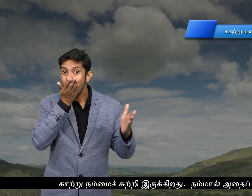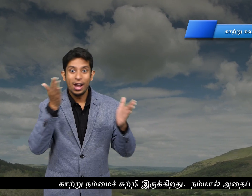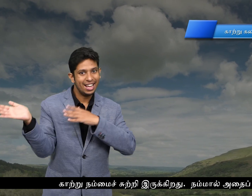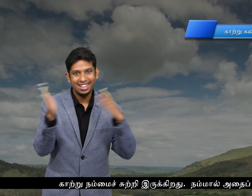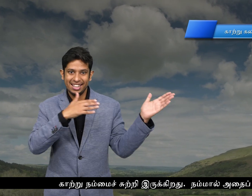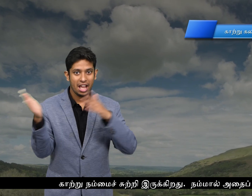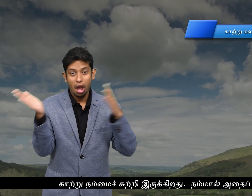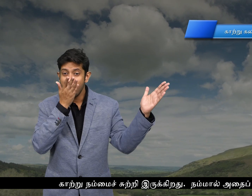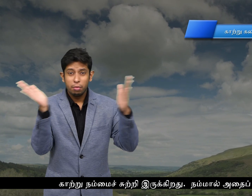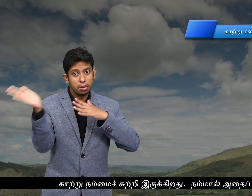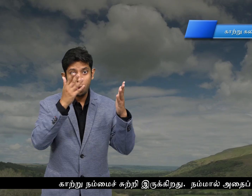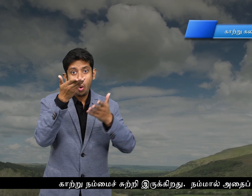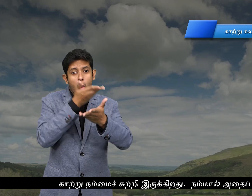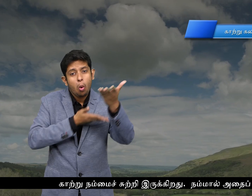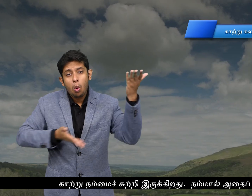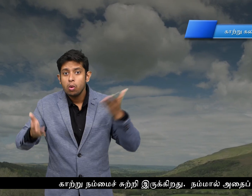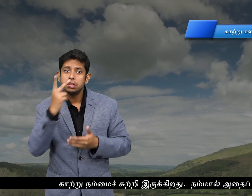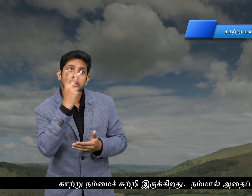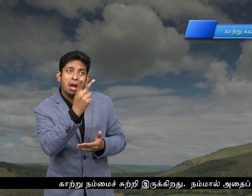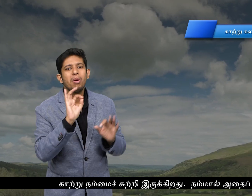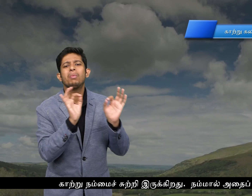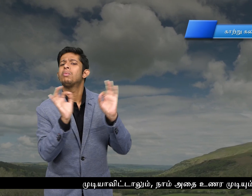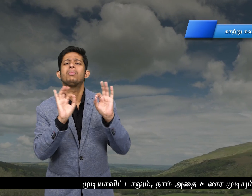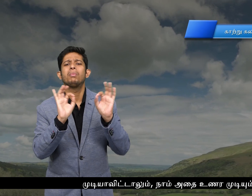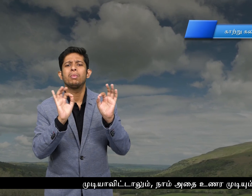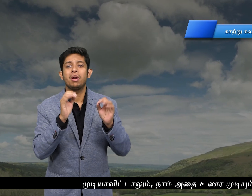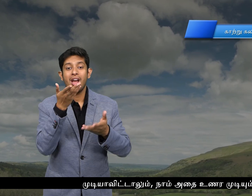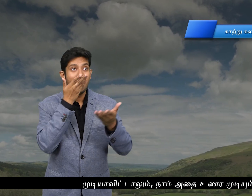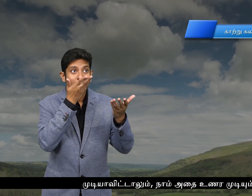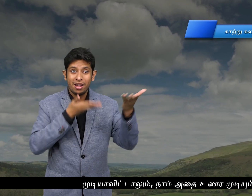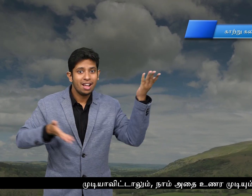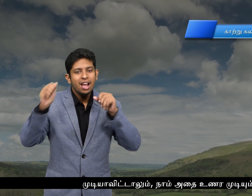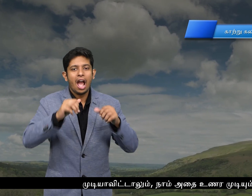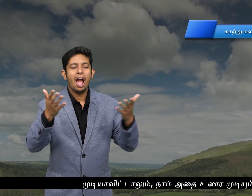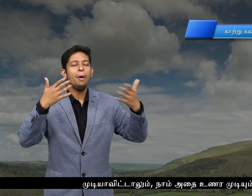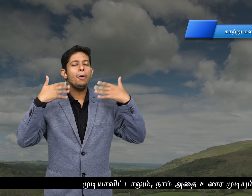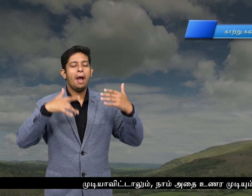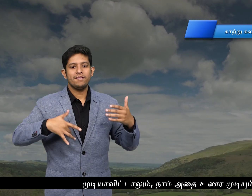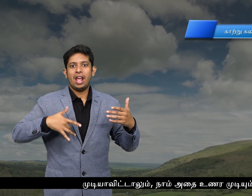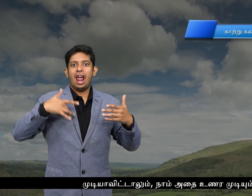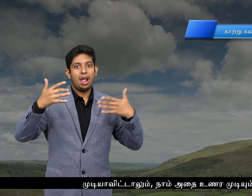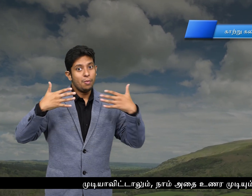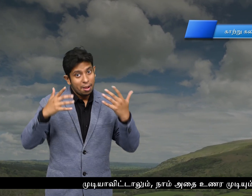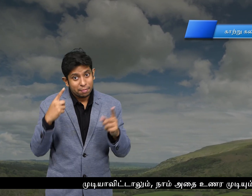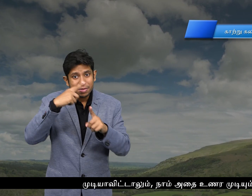காற்று நம்மை சுற்றி இருக்கிறது. நம்மால் அதை பார்க்க முடியாவிட்டாலும் நாம் அதை உணர முடியும்.